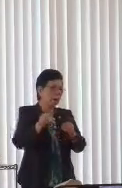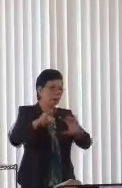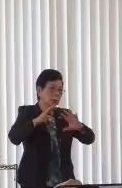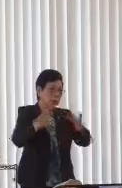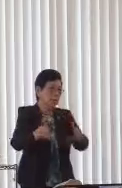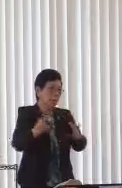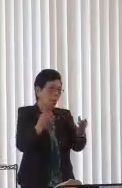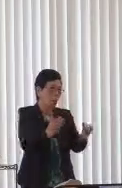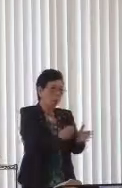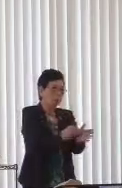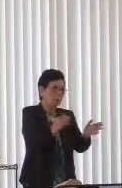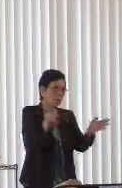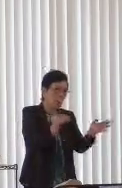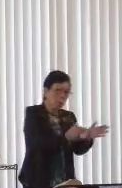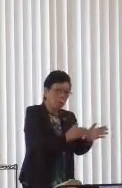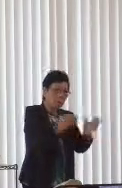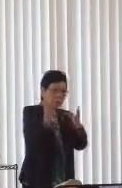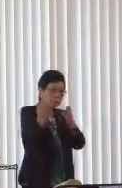が、